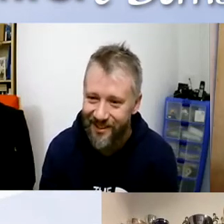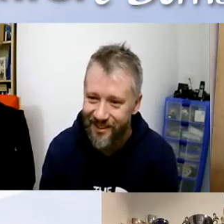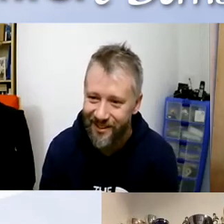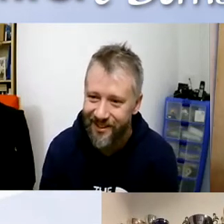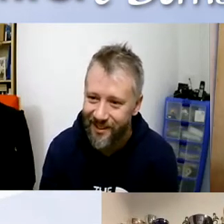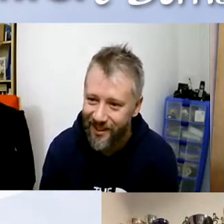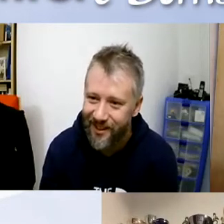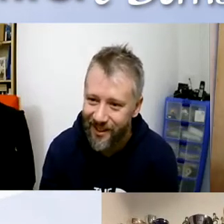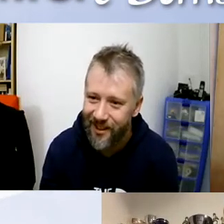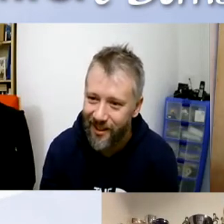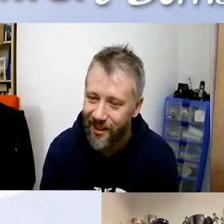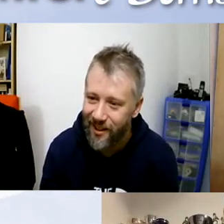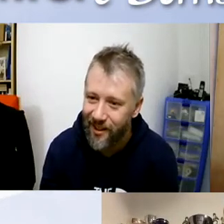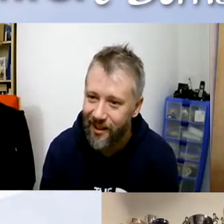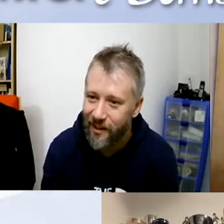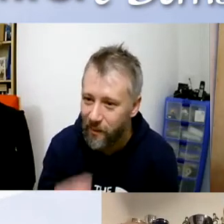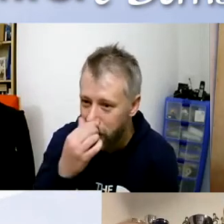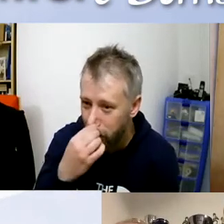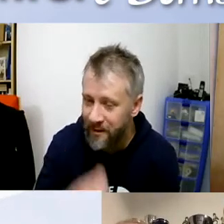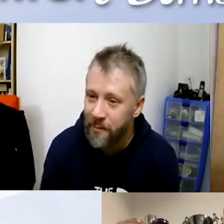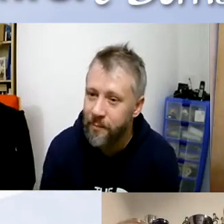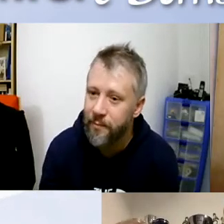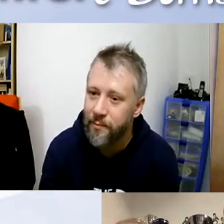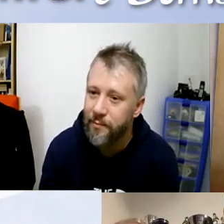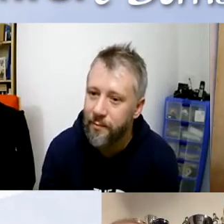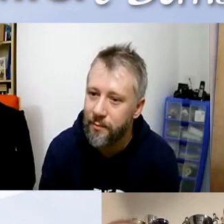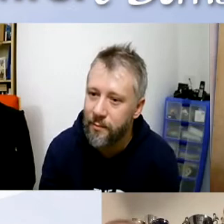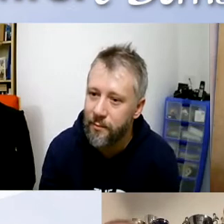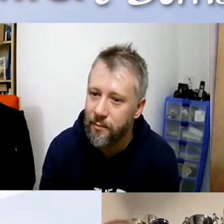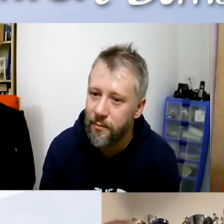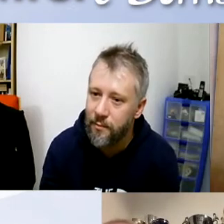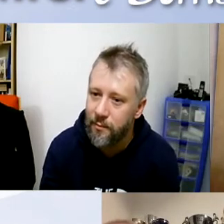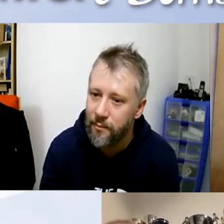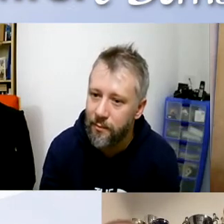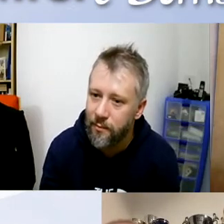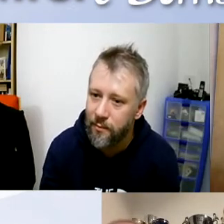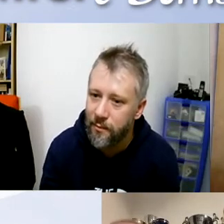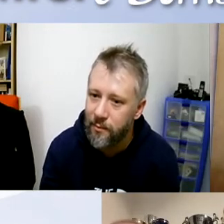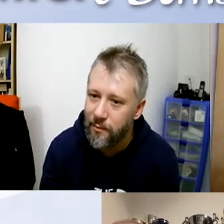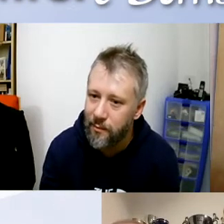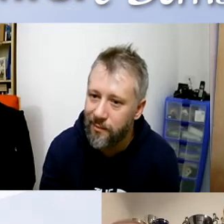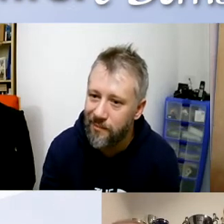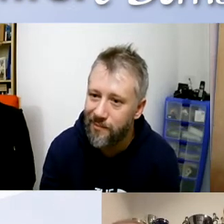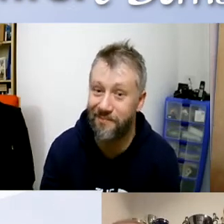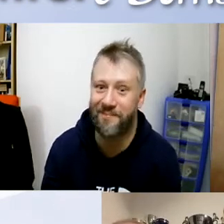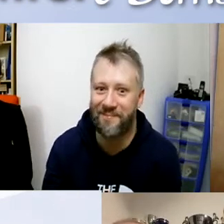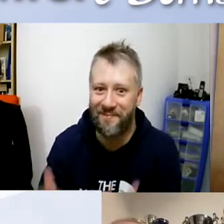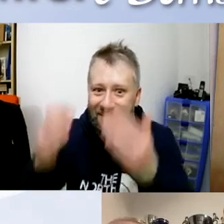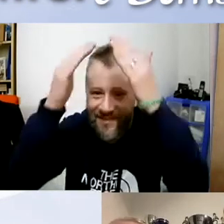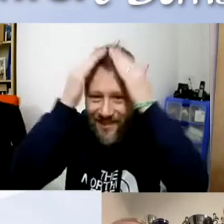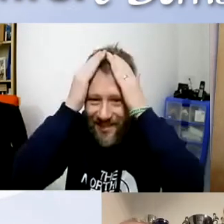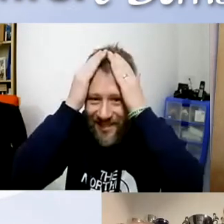Però è bravissimo, come la volta che doveva chiamare i ragazzi invece di hey guys, cos'è che gli hai detto? Hey gay. Ecco, è